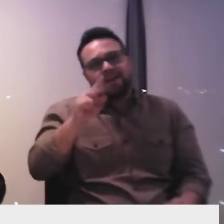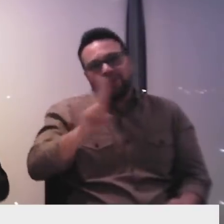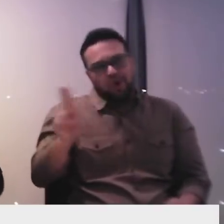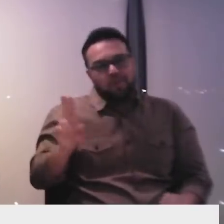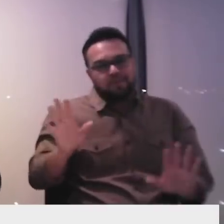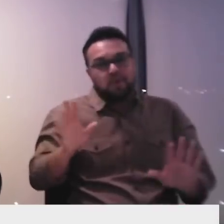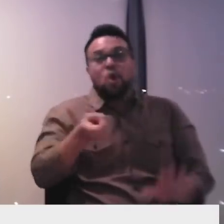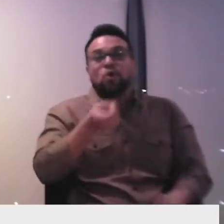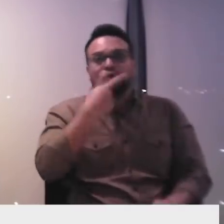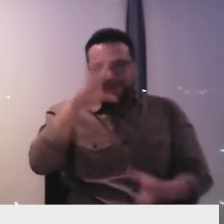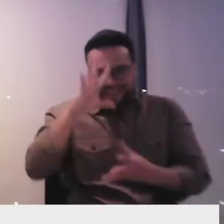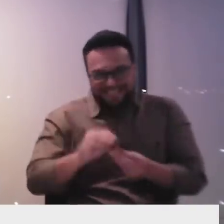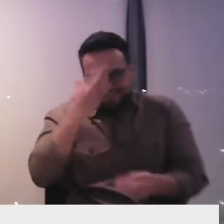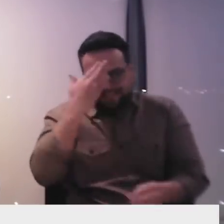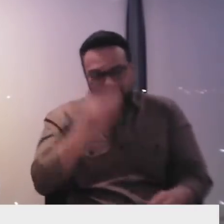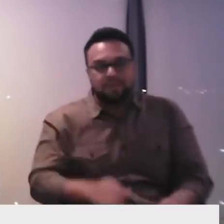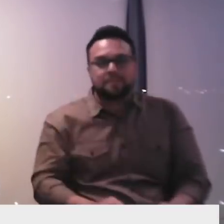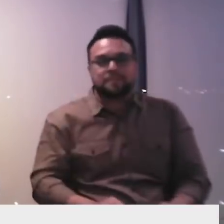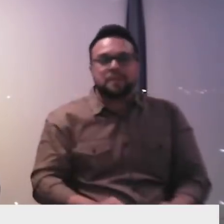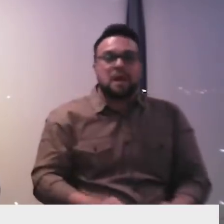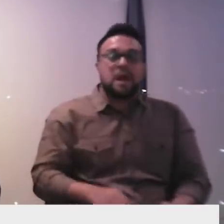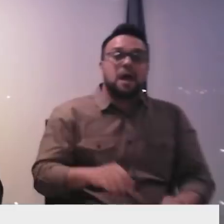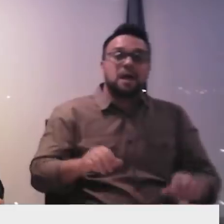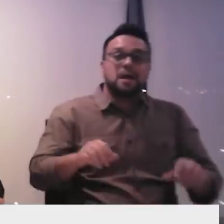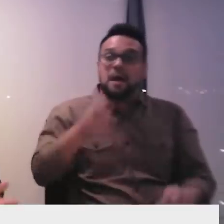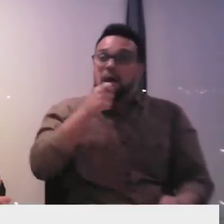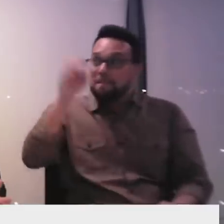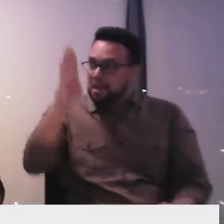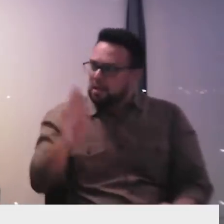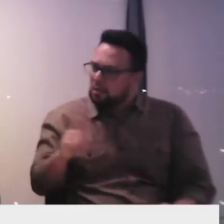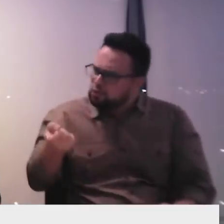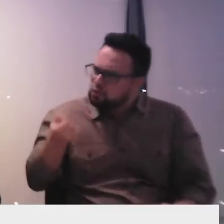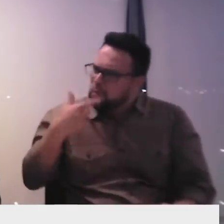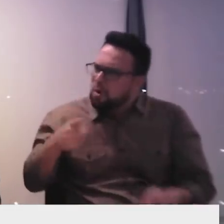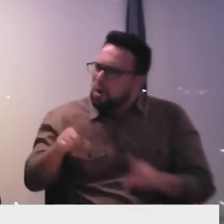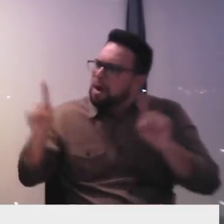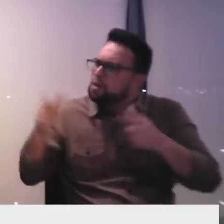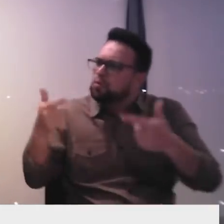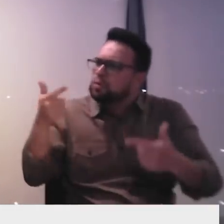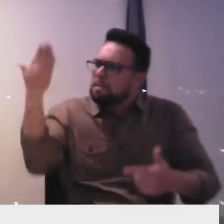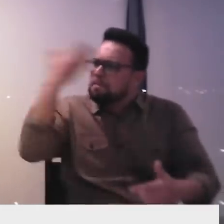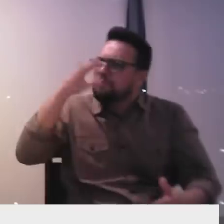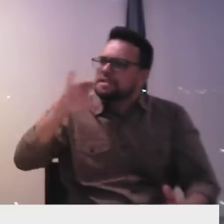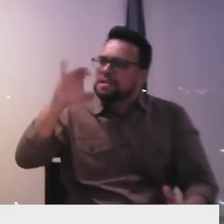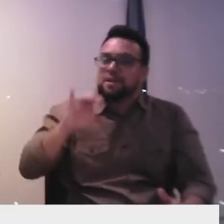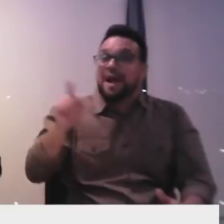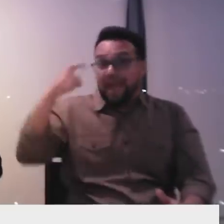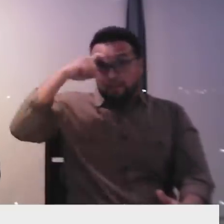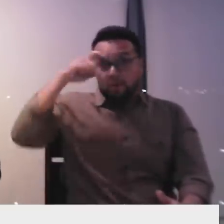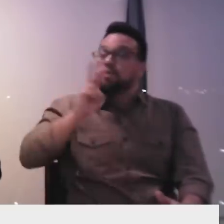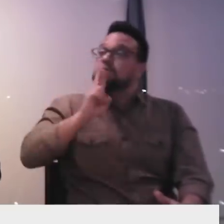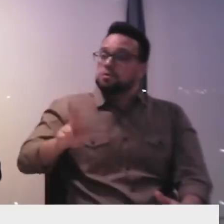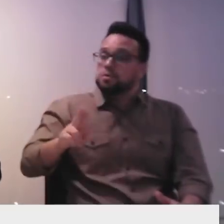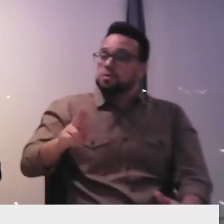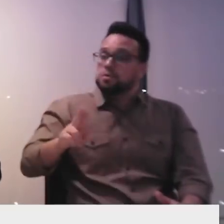né? Tomei isso. Daí a repórter brasileira perguntou ao Mourão, tomou isso? Mas não tem comprovação científica. Daí o Mourão respondeu, mas eu estou vivo.